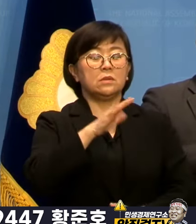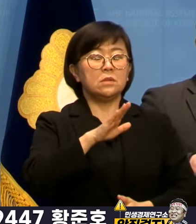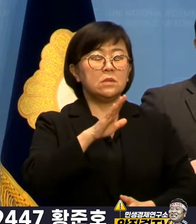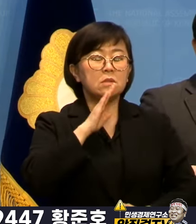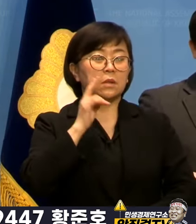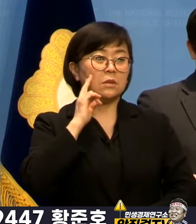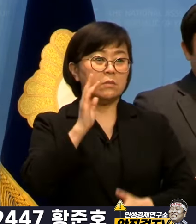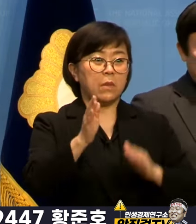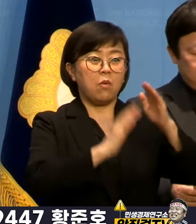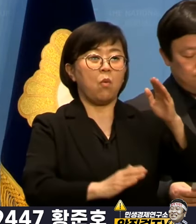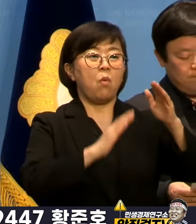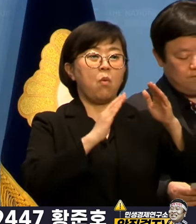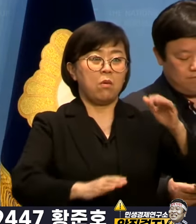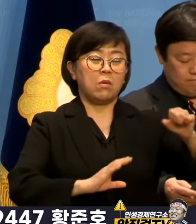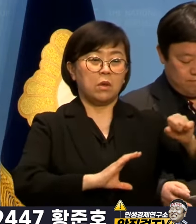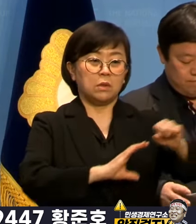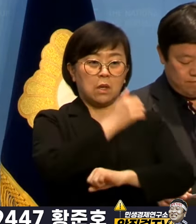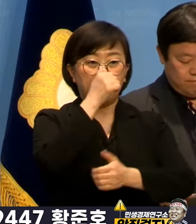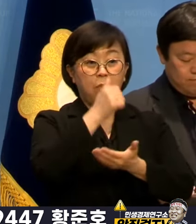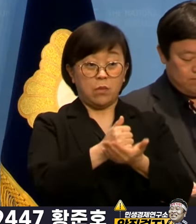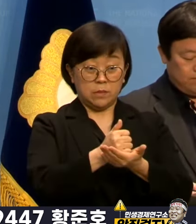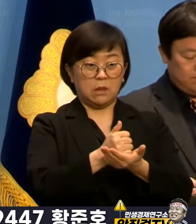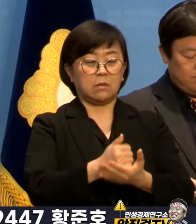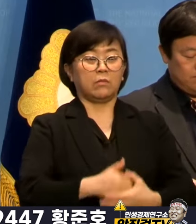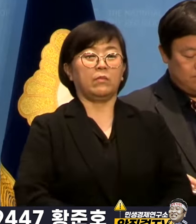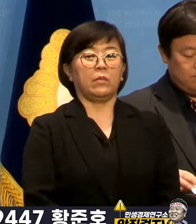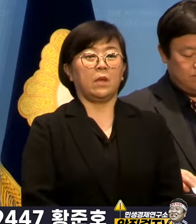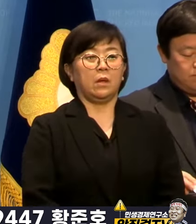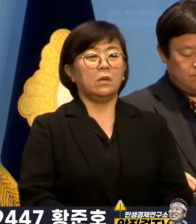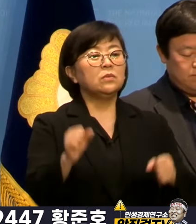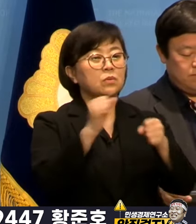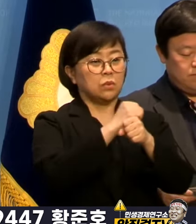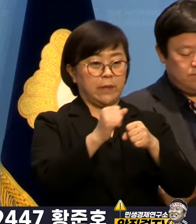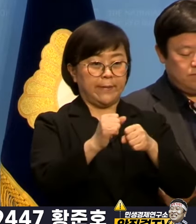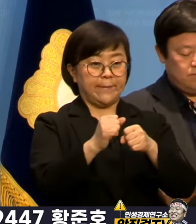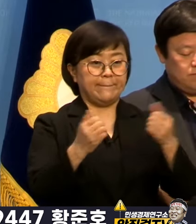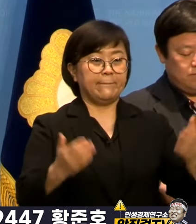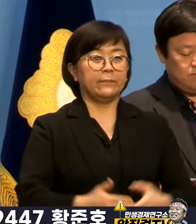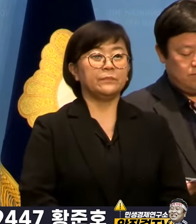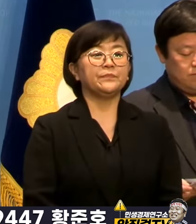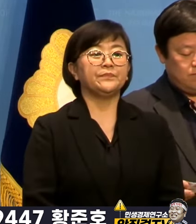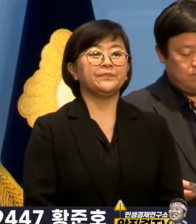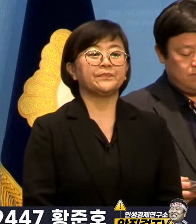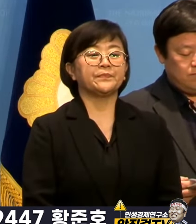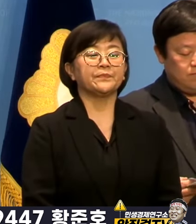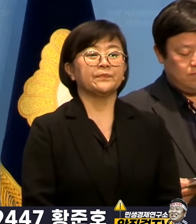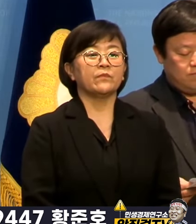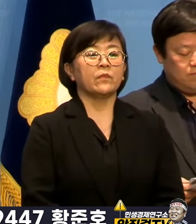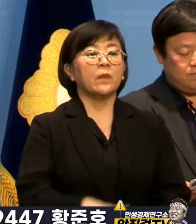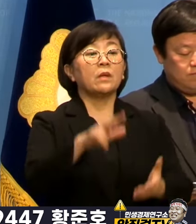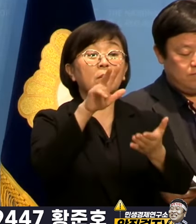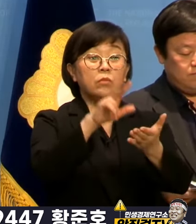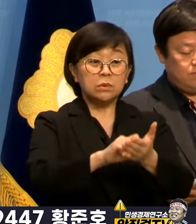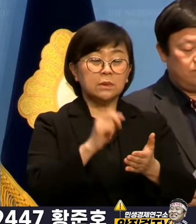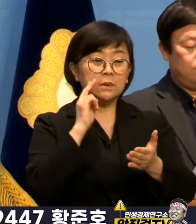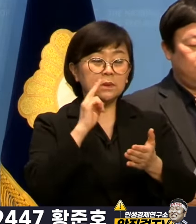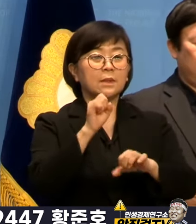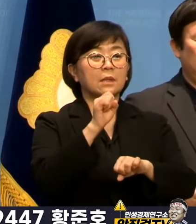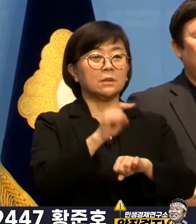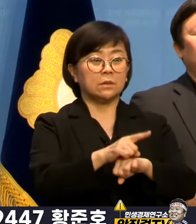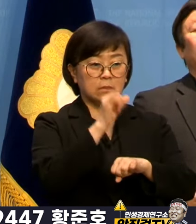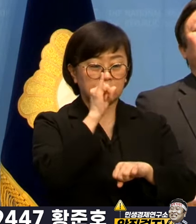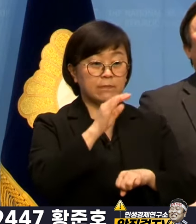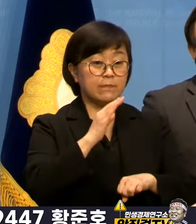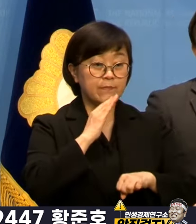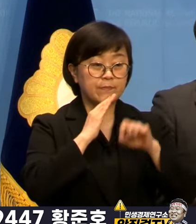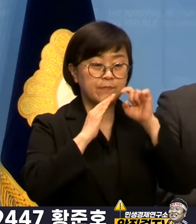중대한 공권력의 범죄 사안이자 조작 사건입니다. 이런 문제의 심각성에도